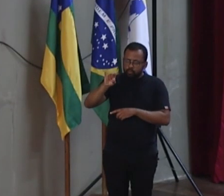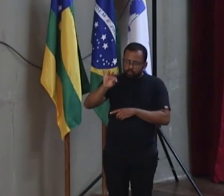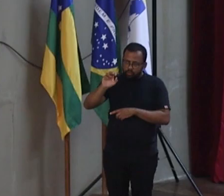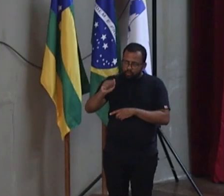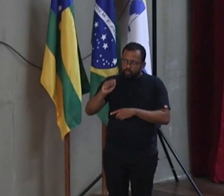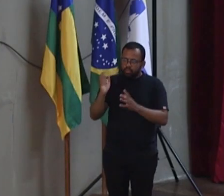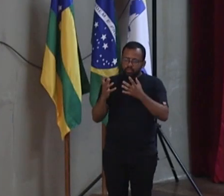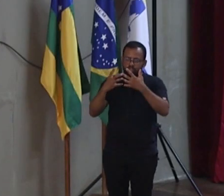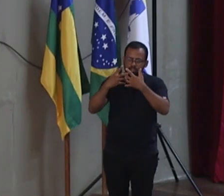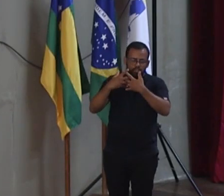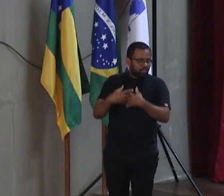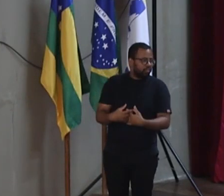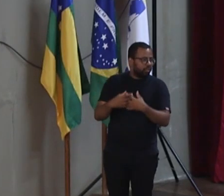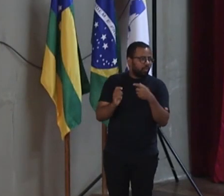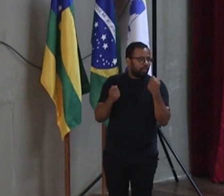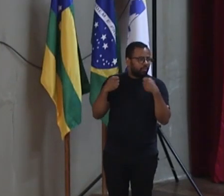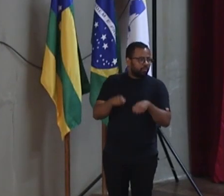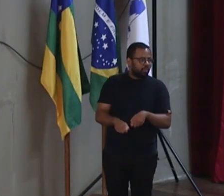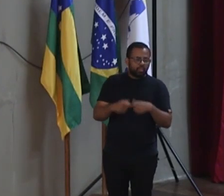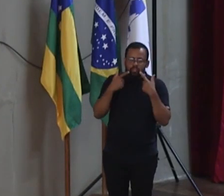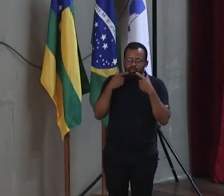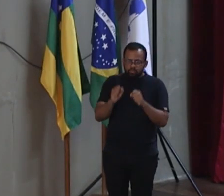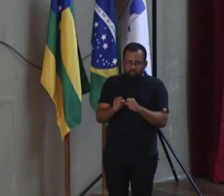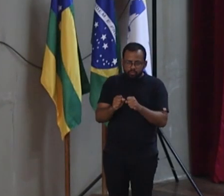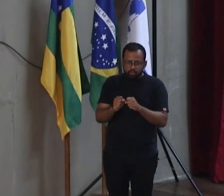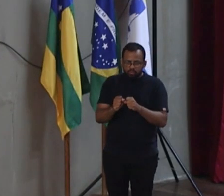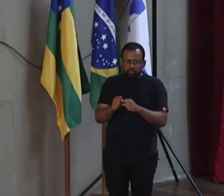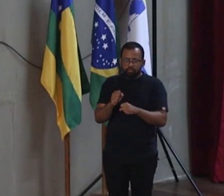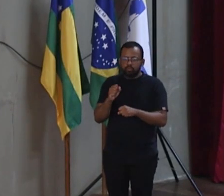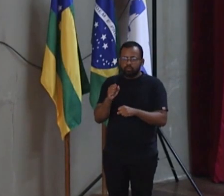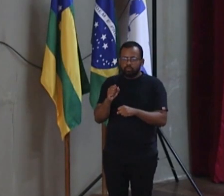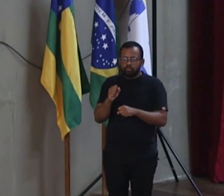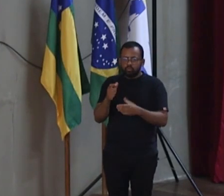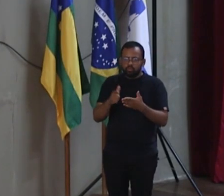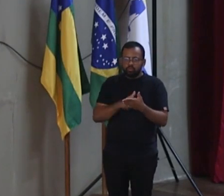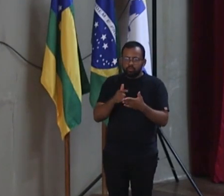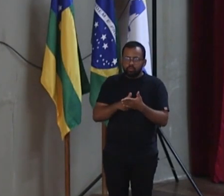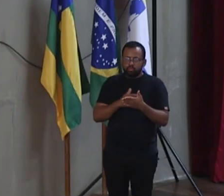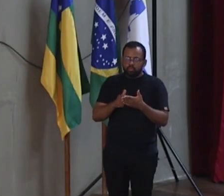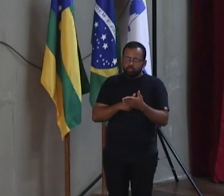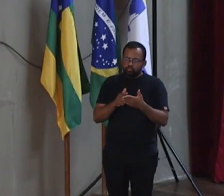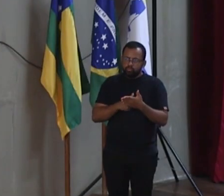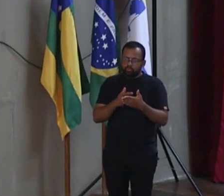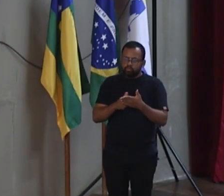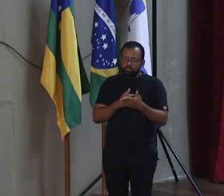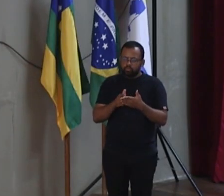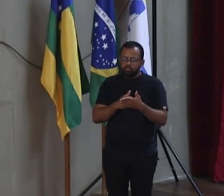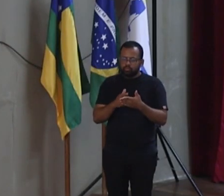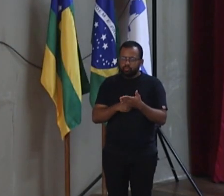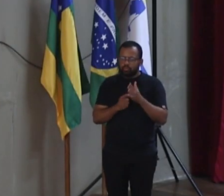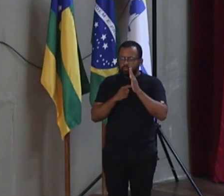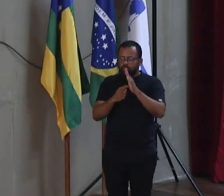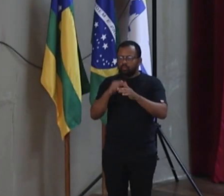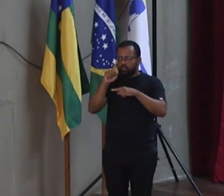a transdisciplinaridade é possível em linguística aplicada, num livro que